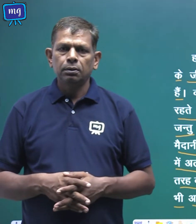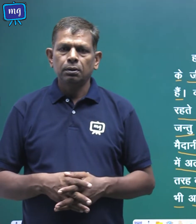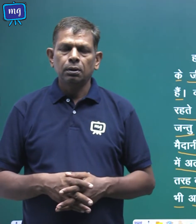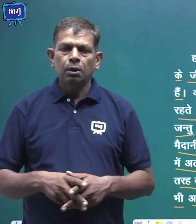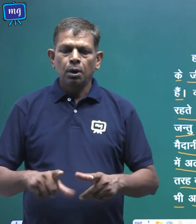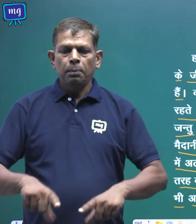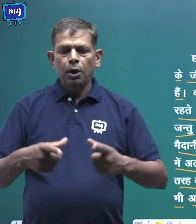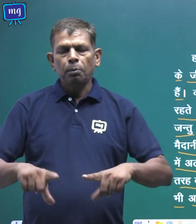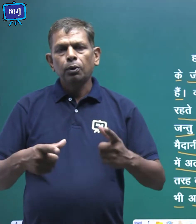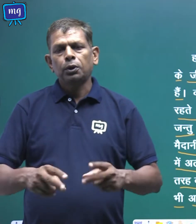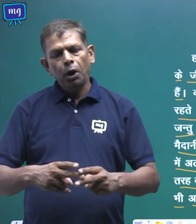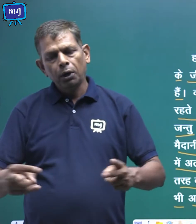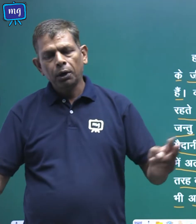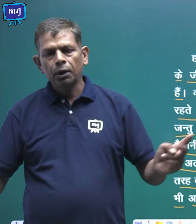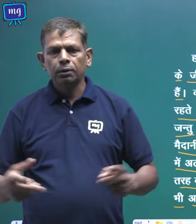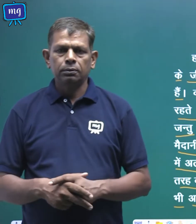पेड़ पौधे अलग तरह के,